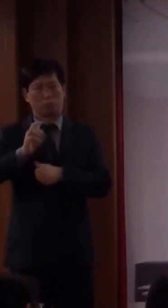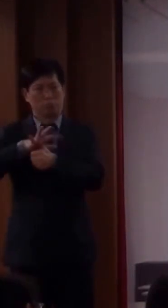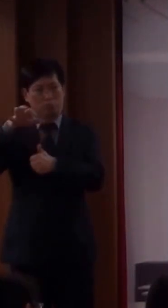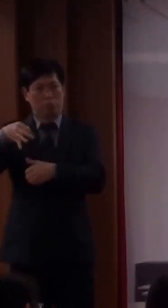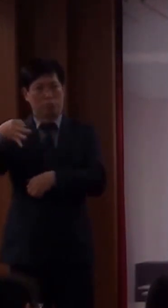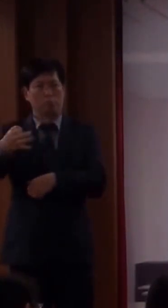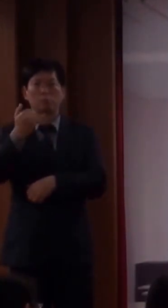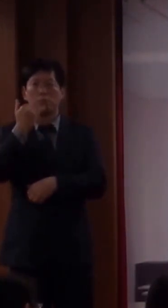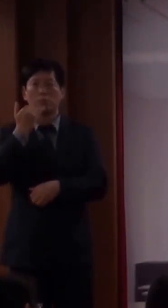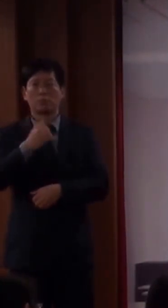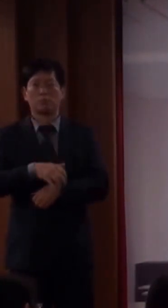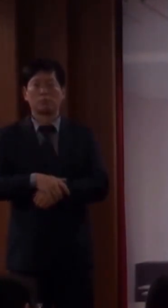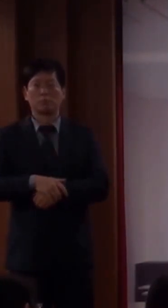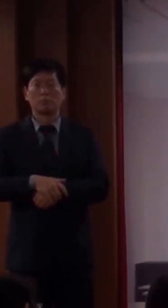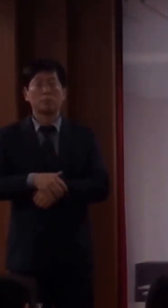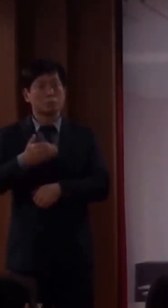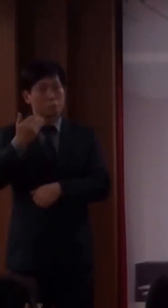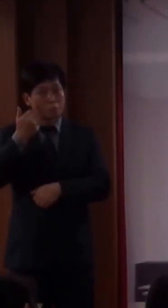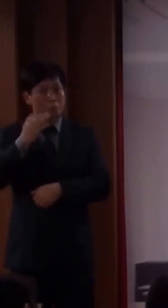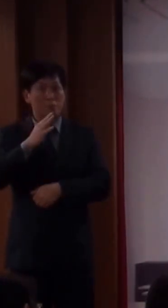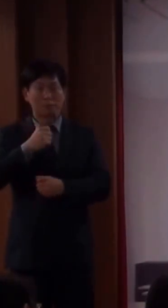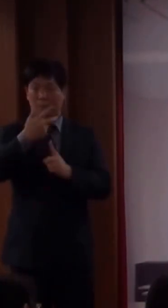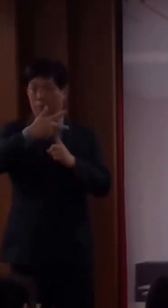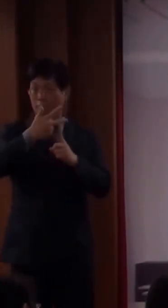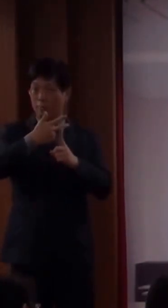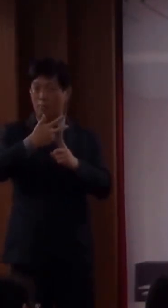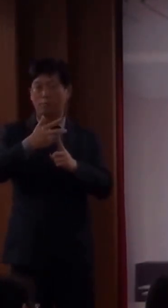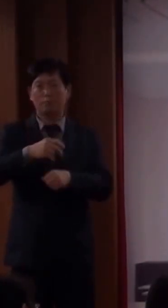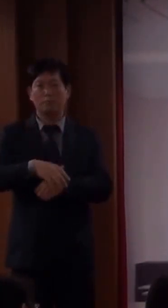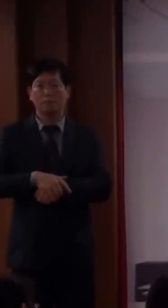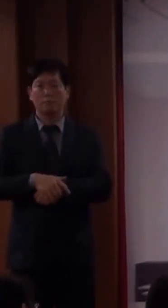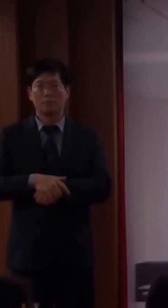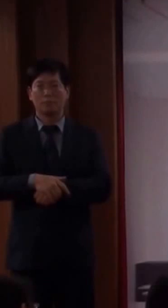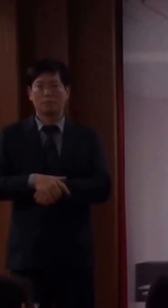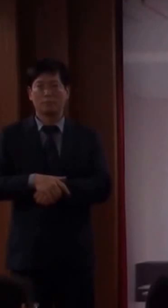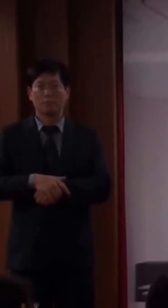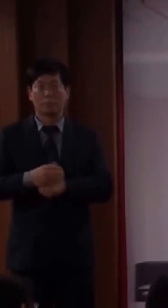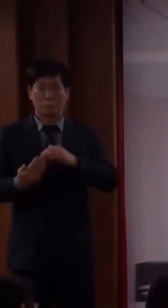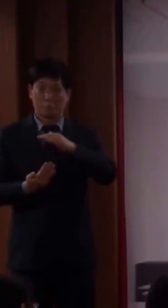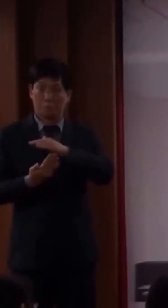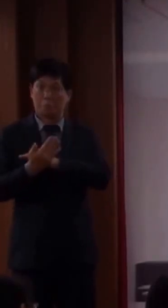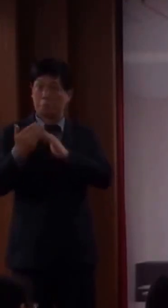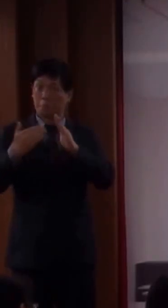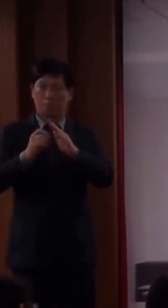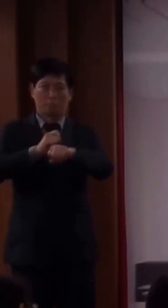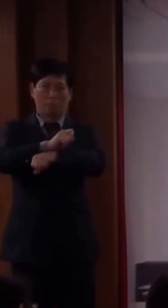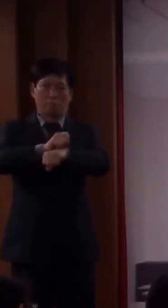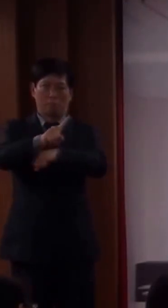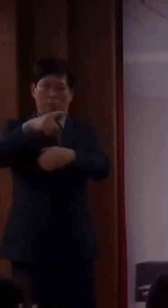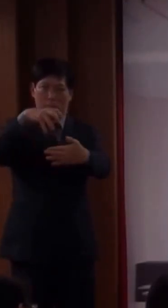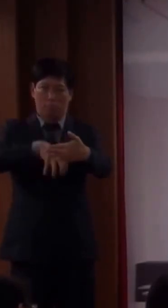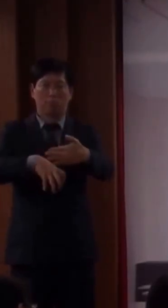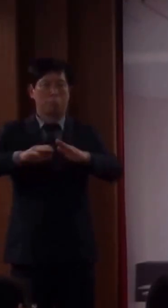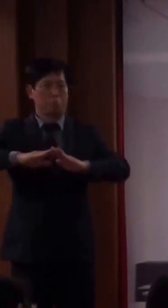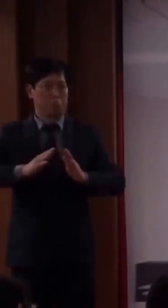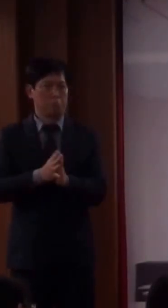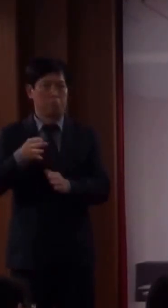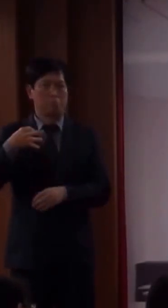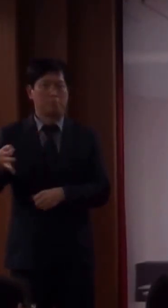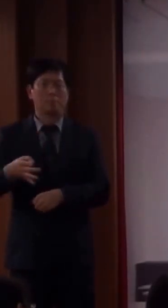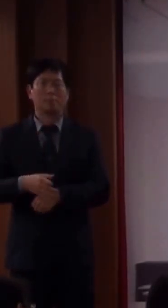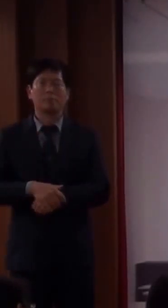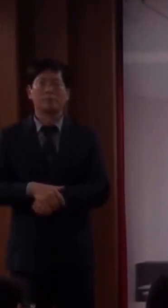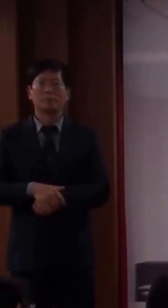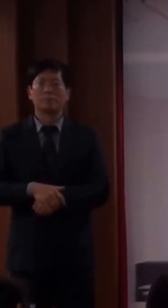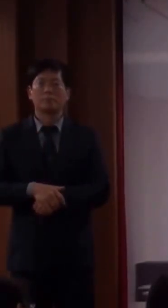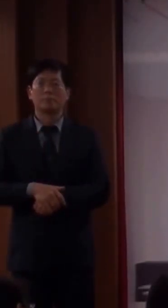柜台来缴税哦。那么如果你是在 7-11 在统一超商的话呢，列印之后一个小时之内就要来